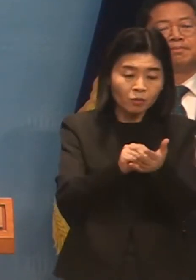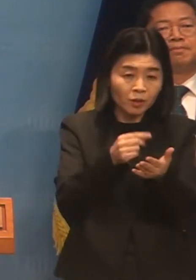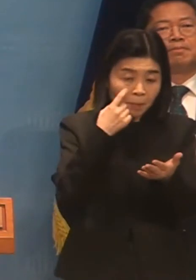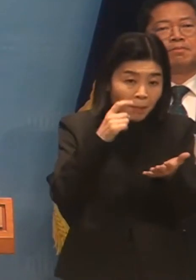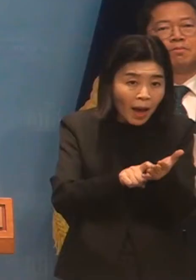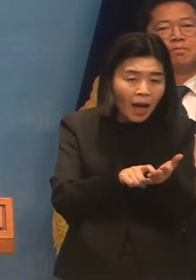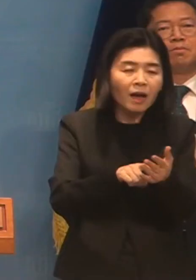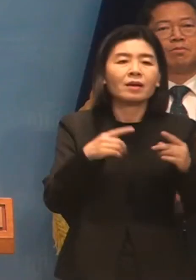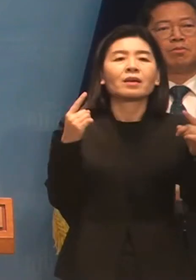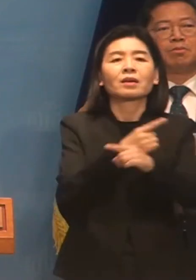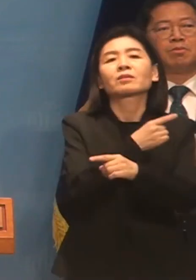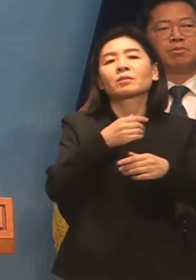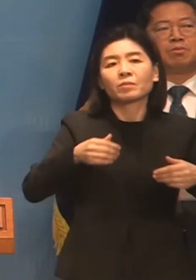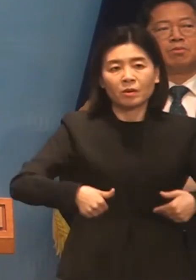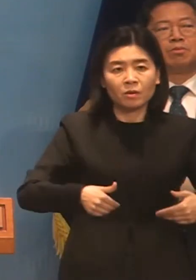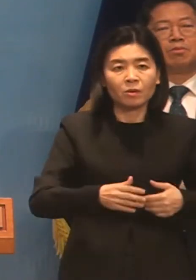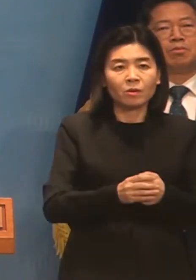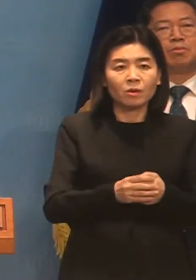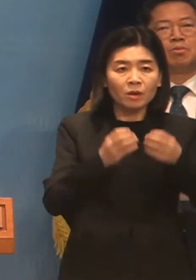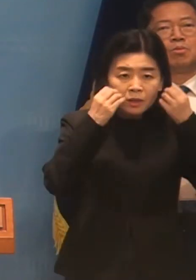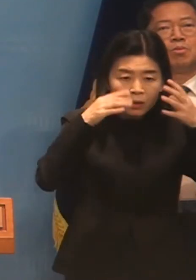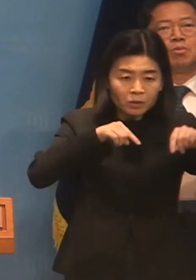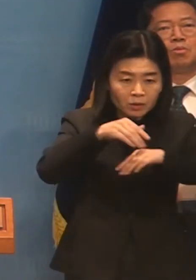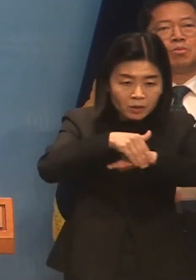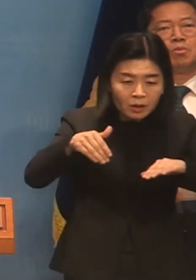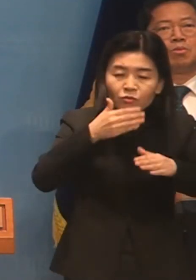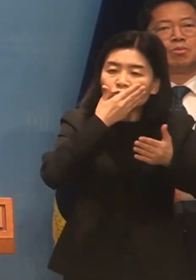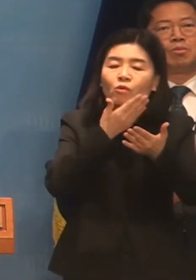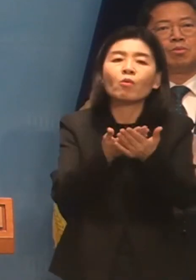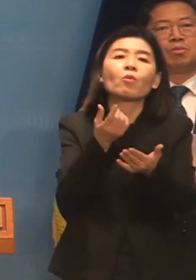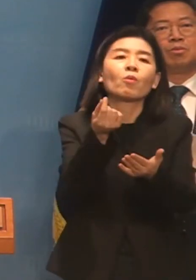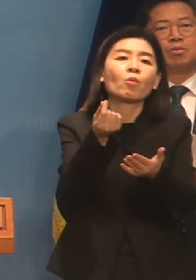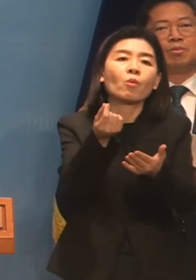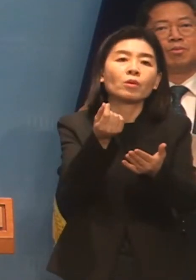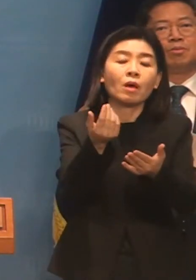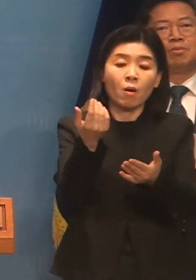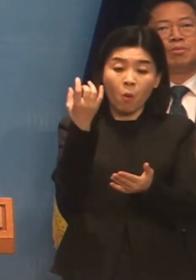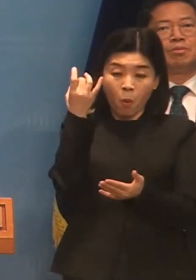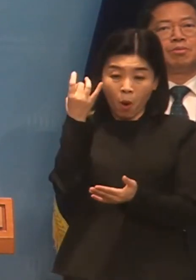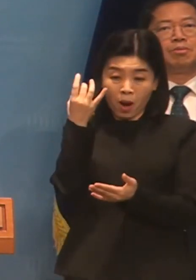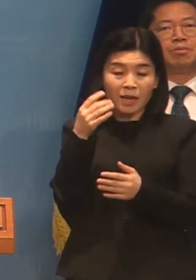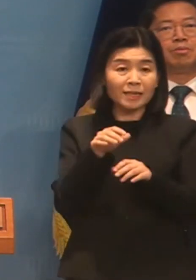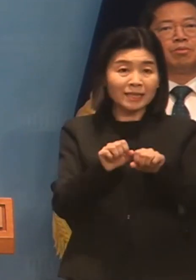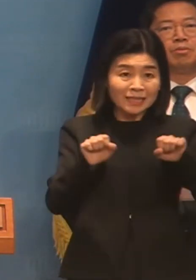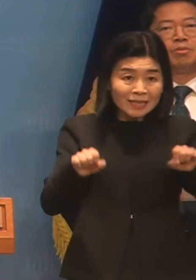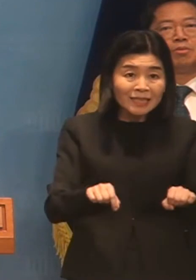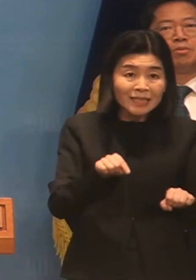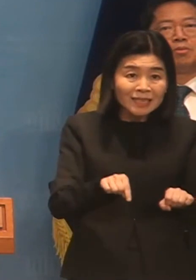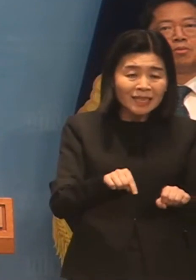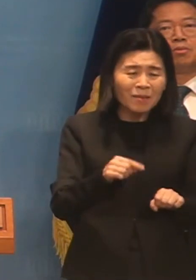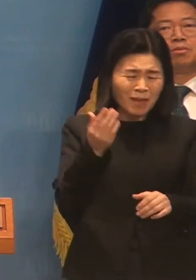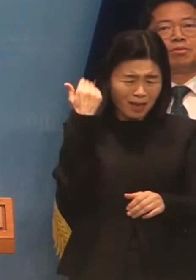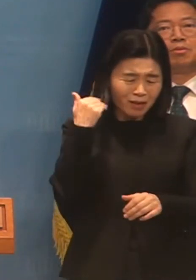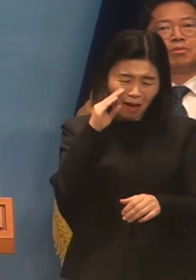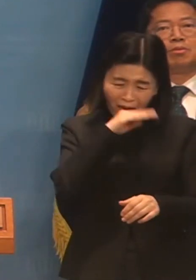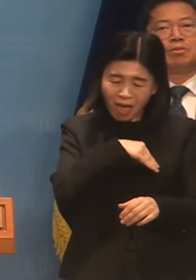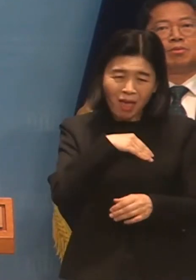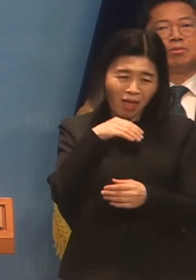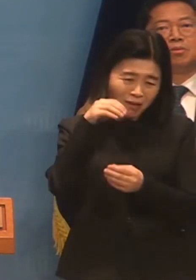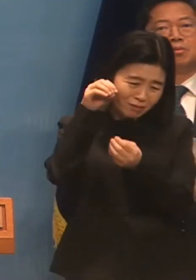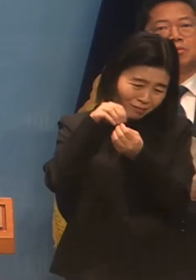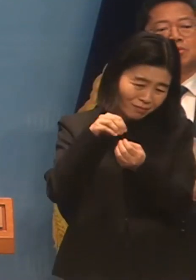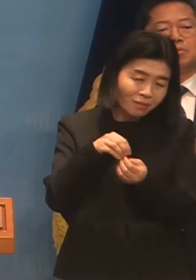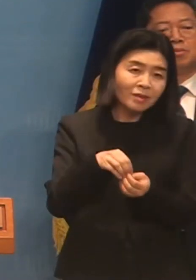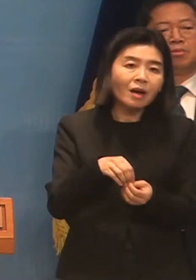있다면 개선해야 합니다. 새로운 정책들도 중요하지만 기존 시스템의 오래되고 낡은 공통의